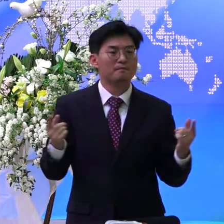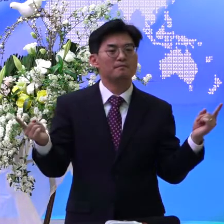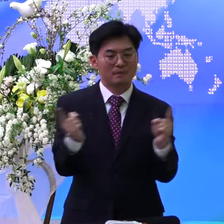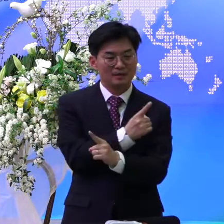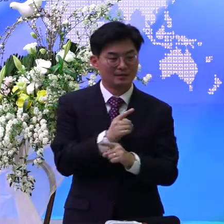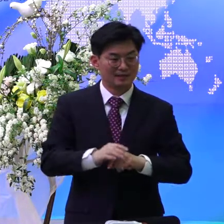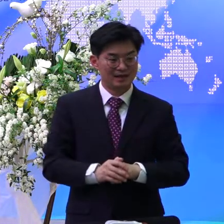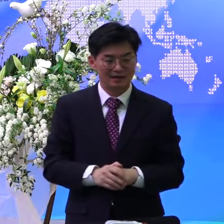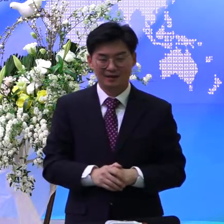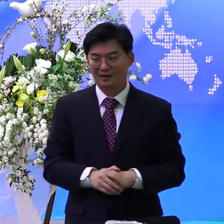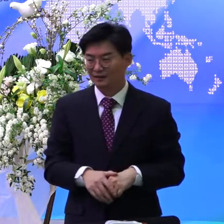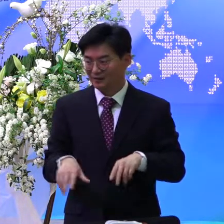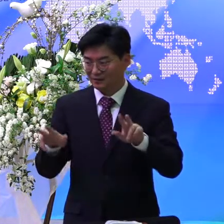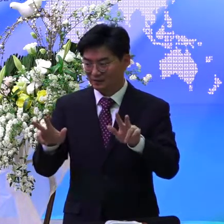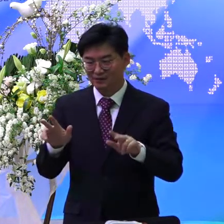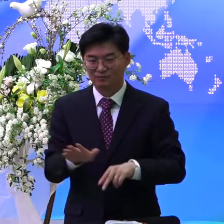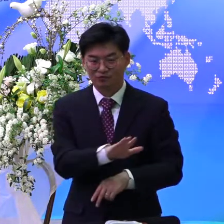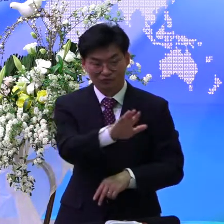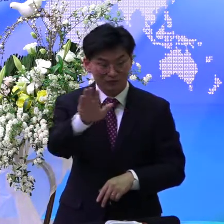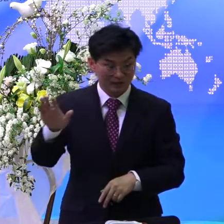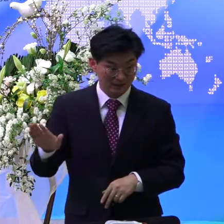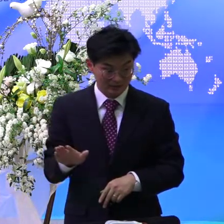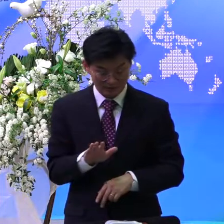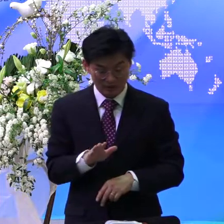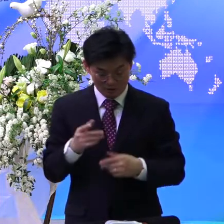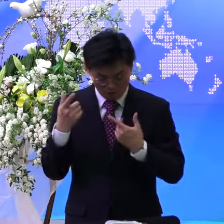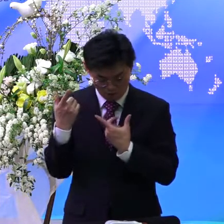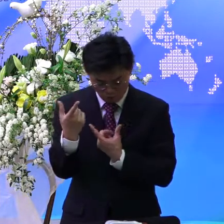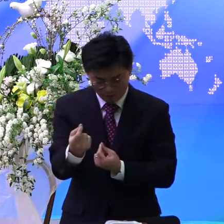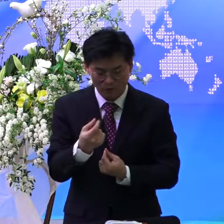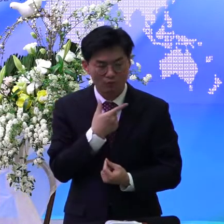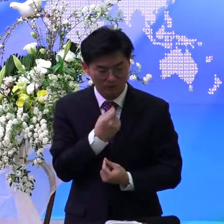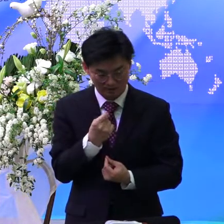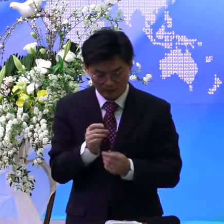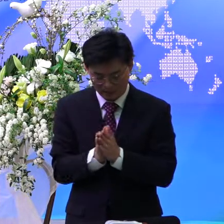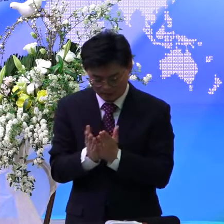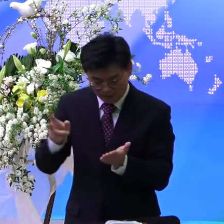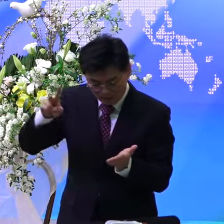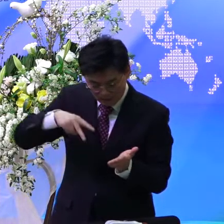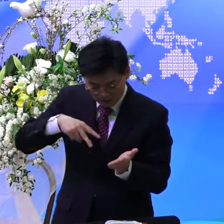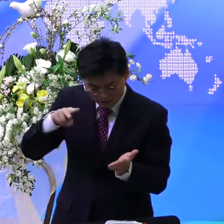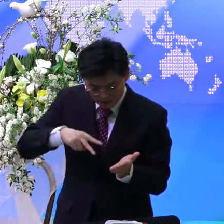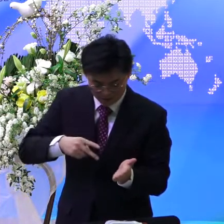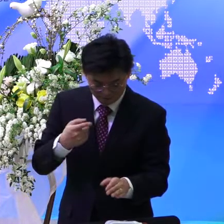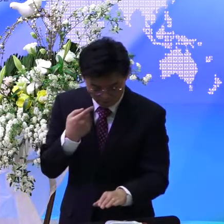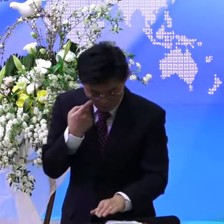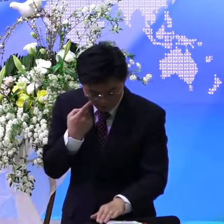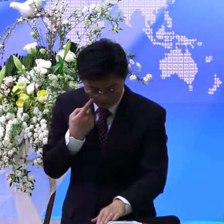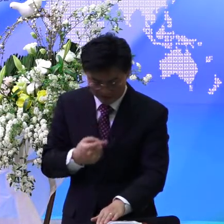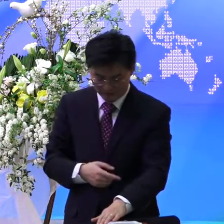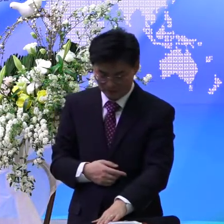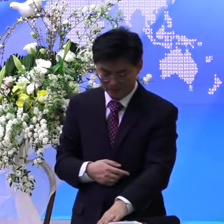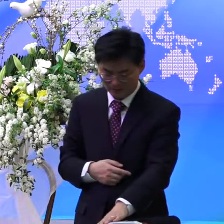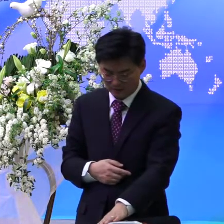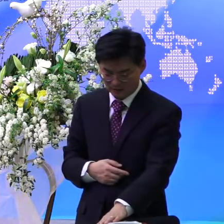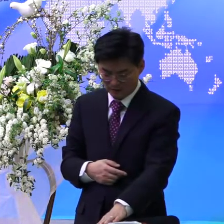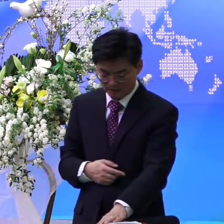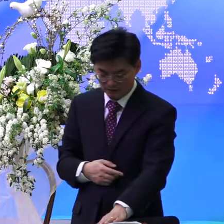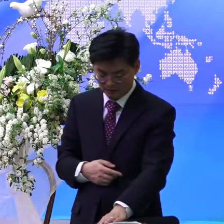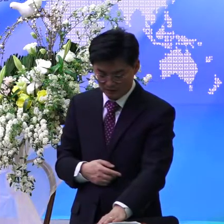오늘 우리에게도 주시는 오늘 우리가 읽은 본문의 말씀을 한번 우리 자세히 하나하나 읽어봤으면 좋겠습니다.